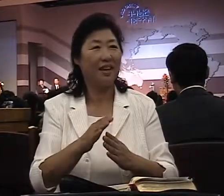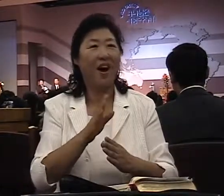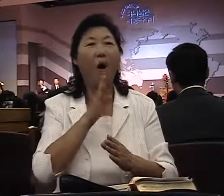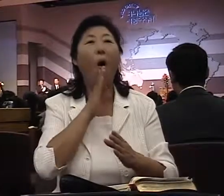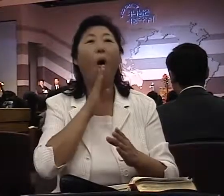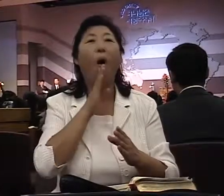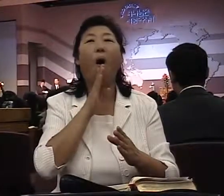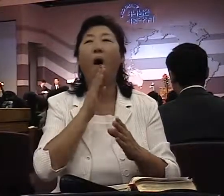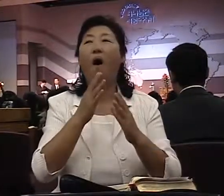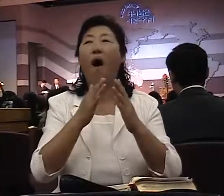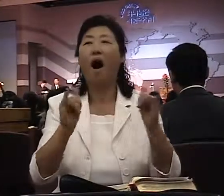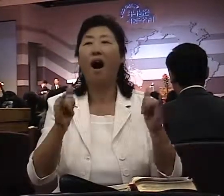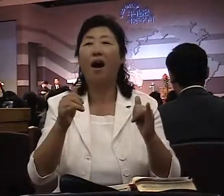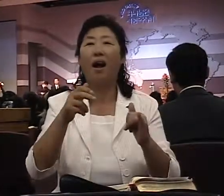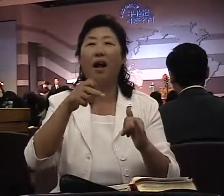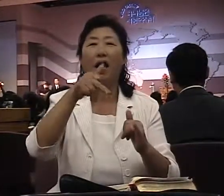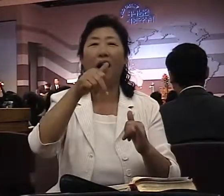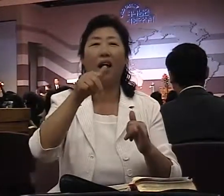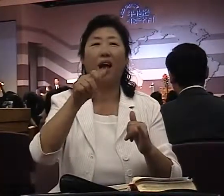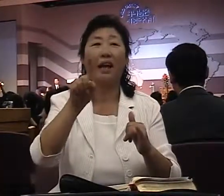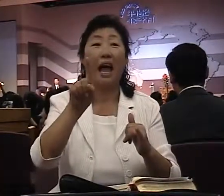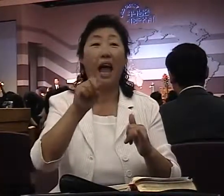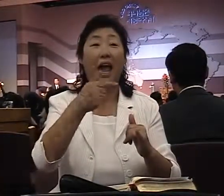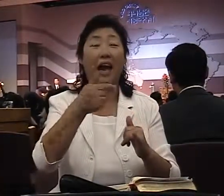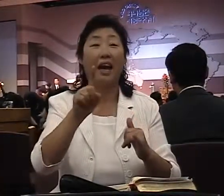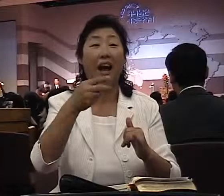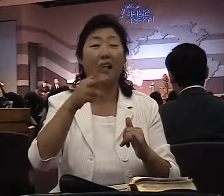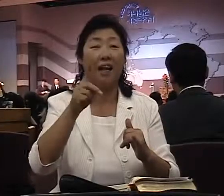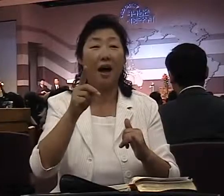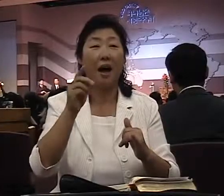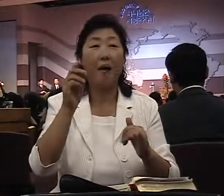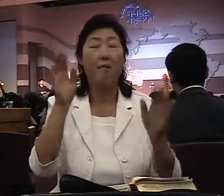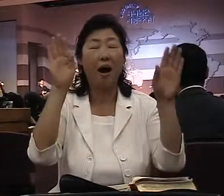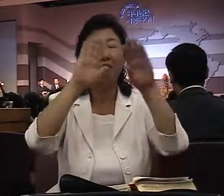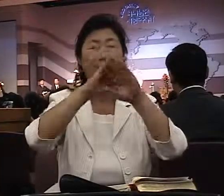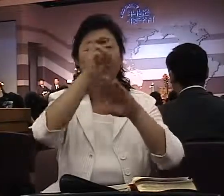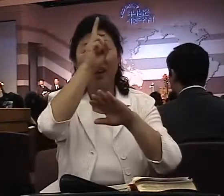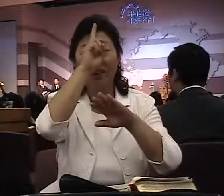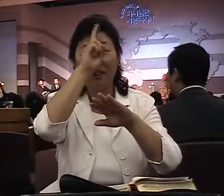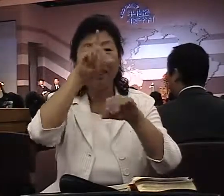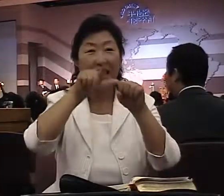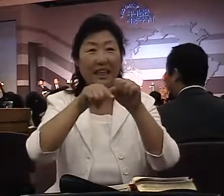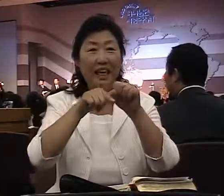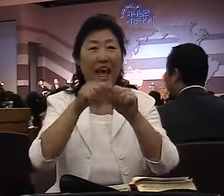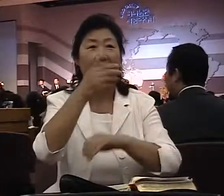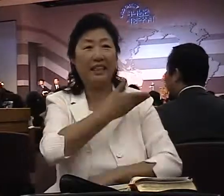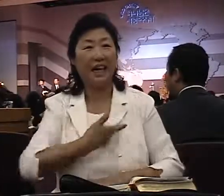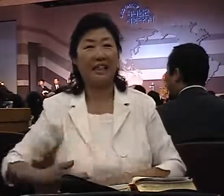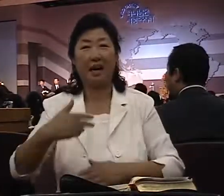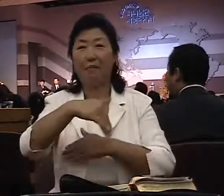오셨는데요. 해밀턴 연합교회 그리고 토론토 온누리교회 가족들 오셨어요. 한번 일어나주시겠어요? 뜨겁게 우리 환영하도록